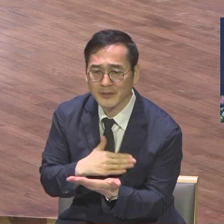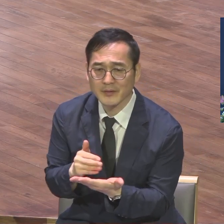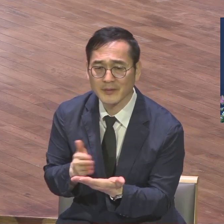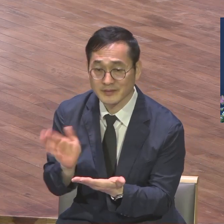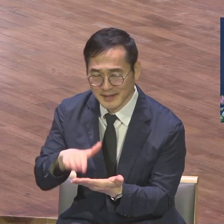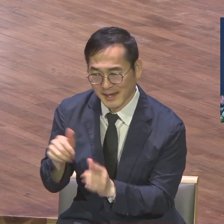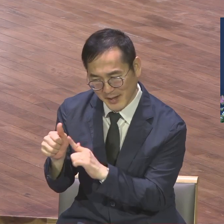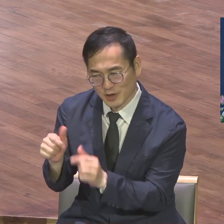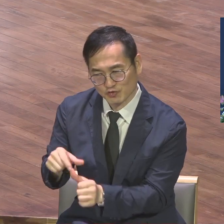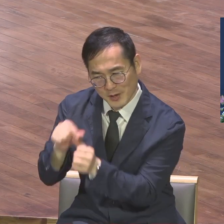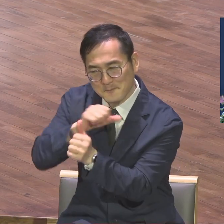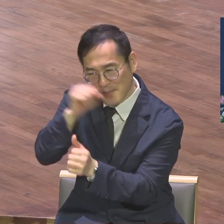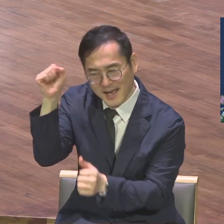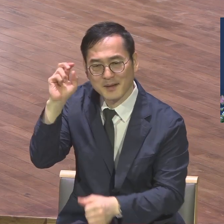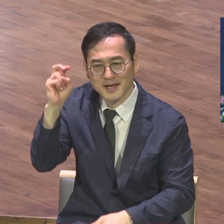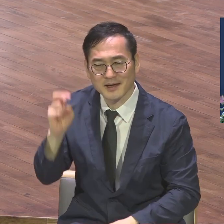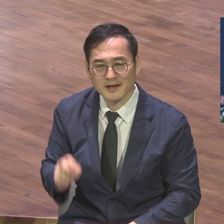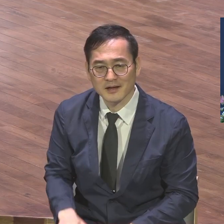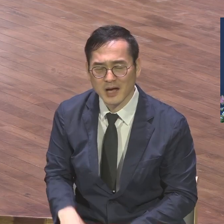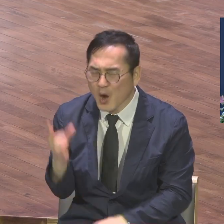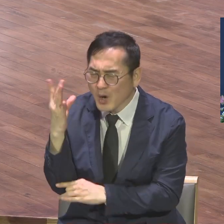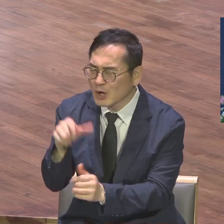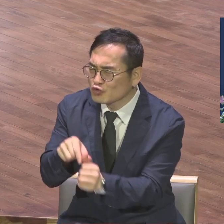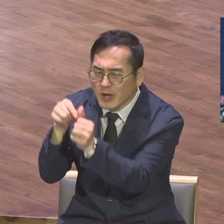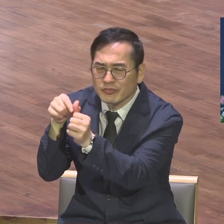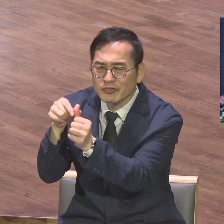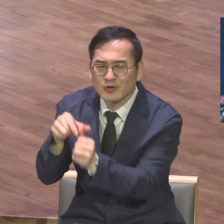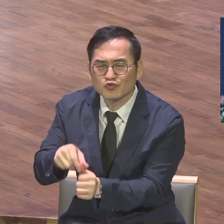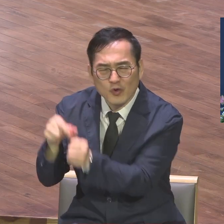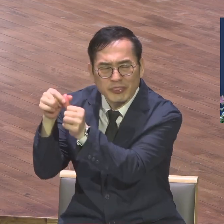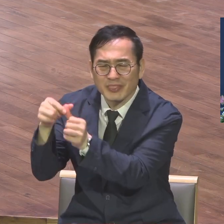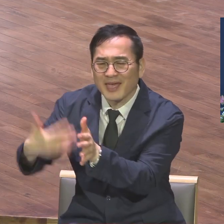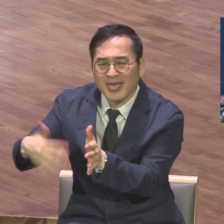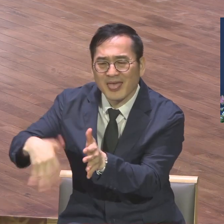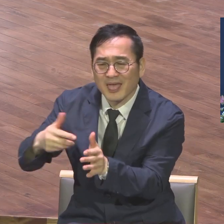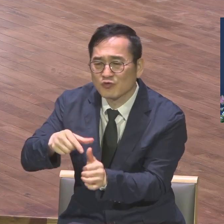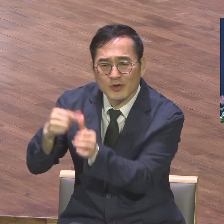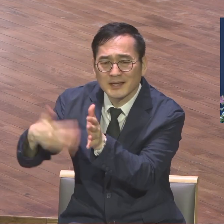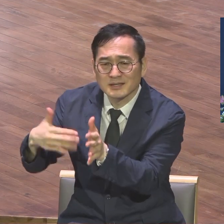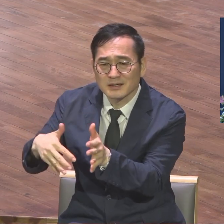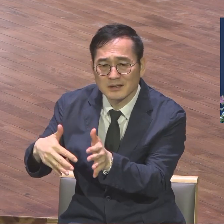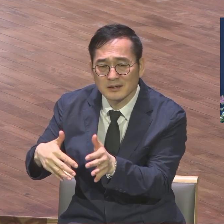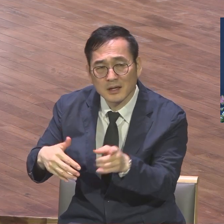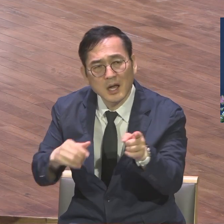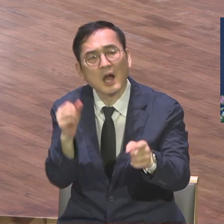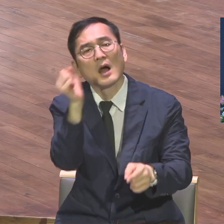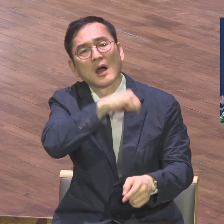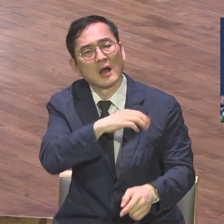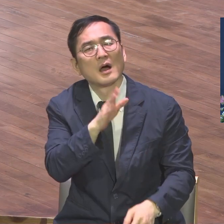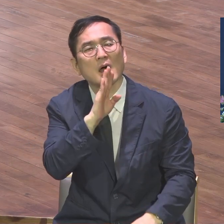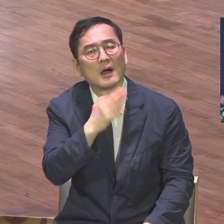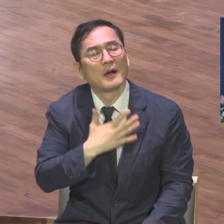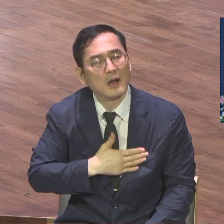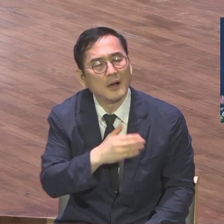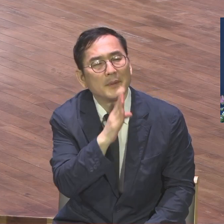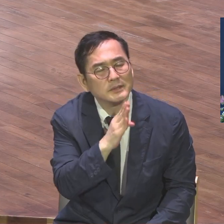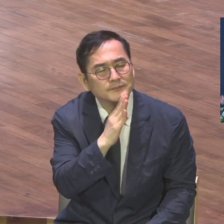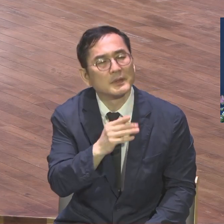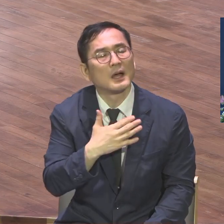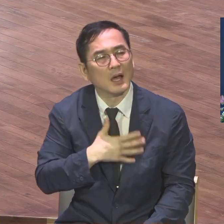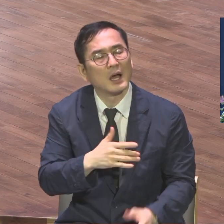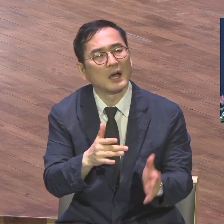구원받은 존재는 분명히 아닙니다. 구원받지는 못했어요. 잘 깨달았는데, 잘 알았는데